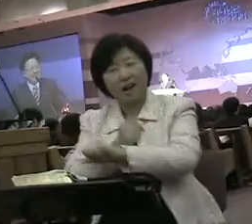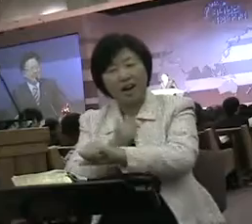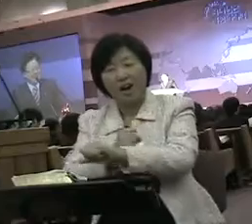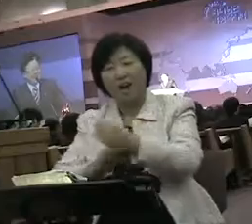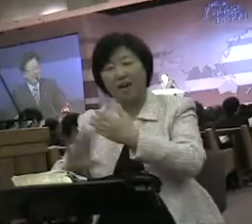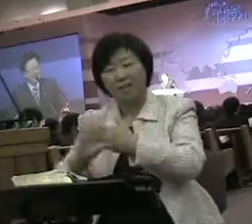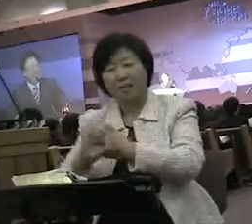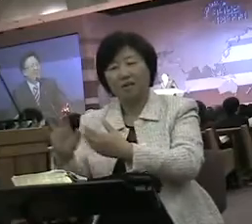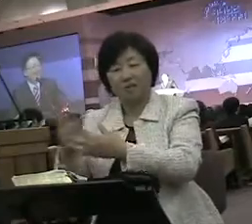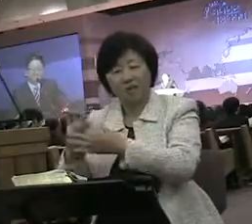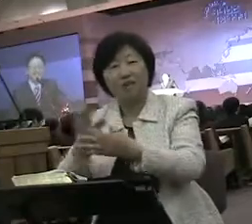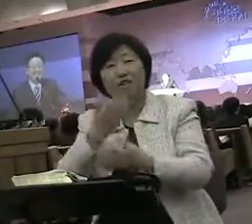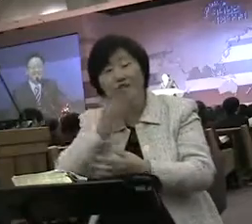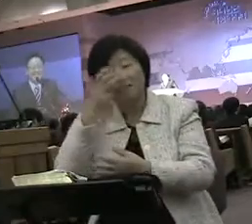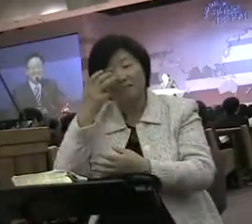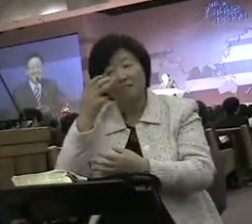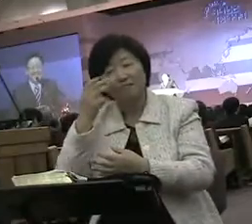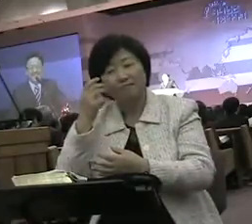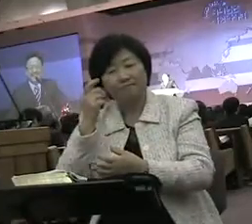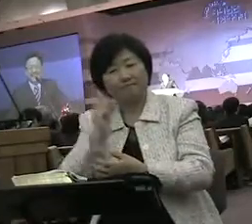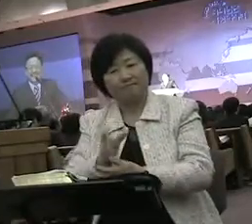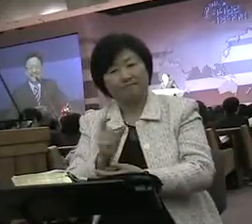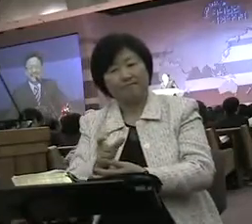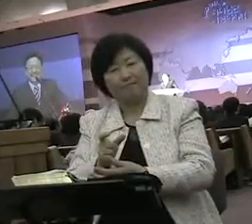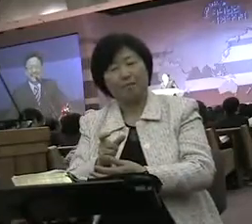있어요. 야, 김 목사 언제 그 일 하겠냐.